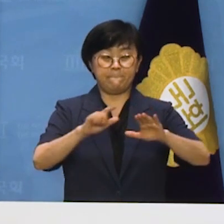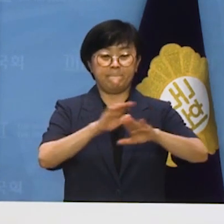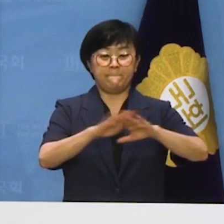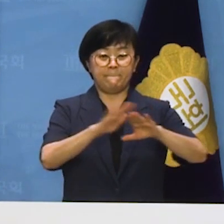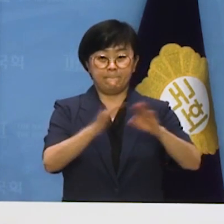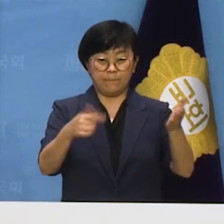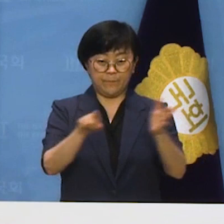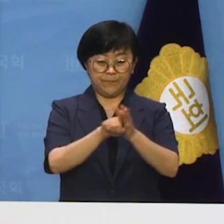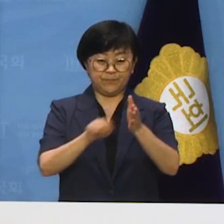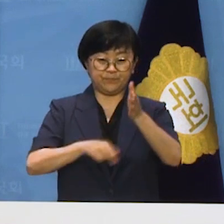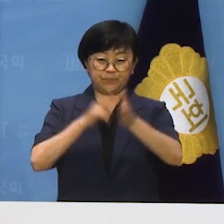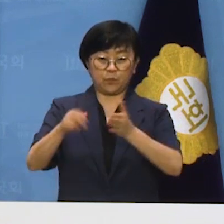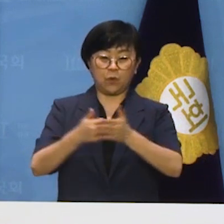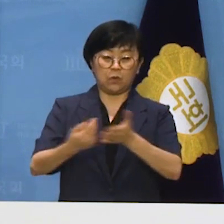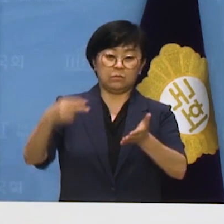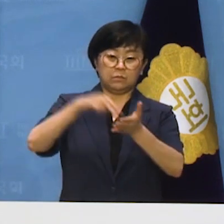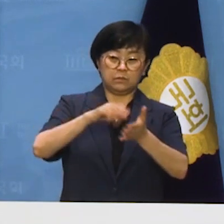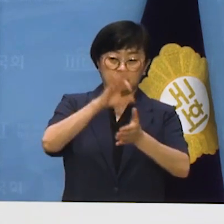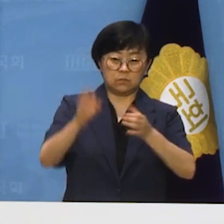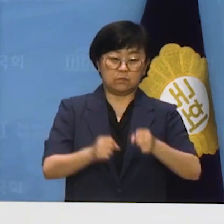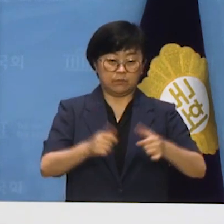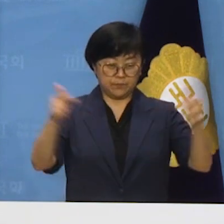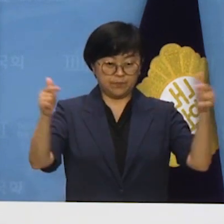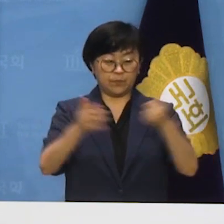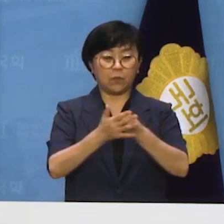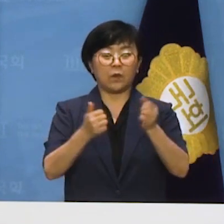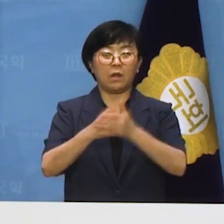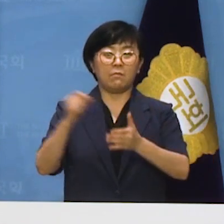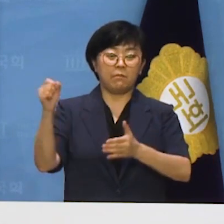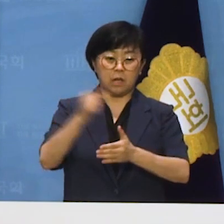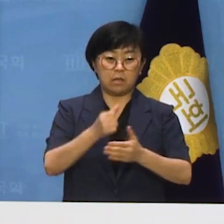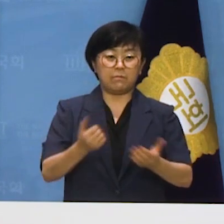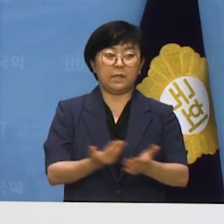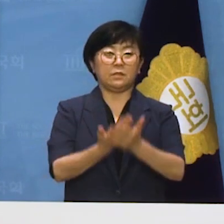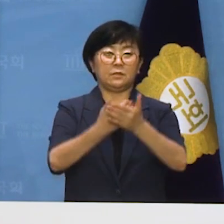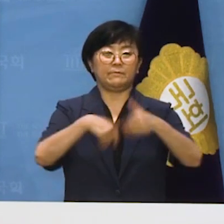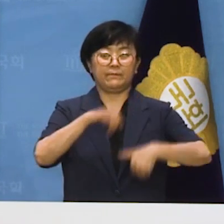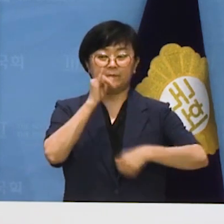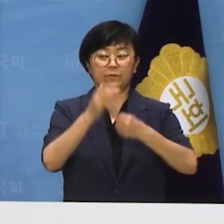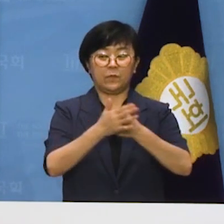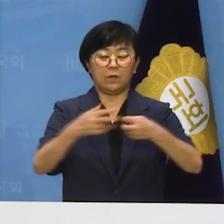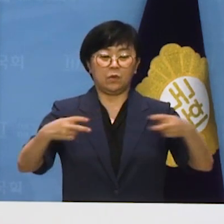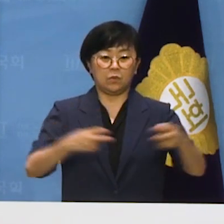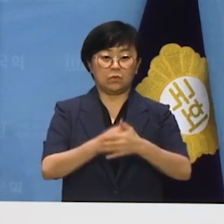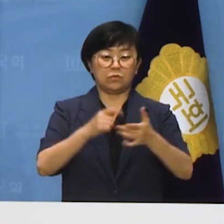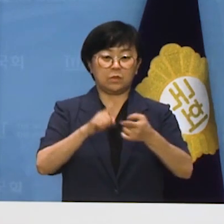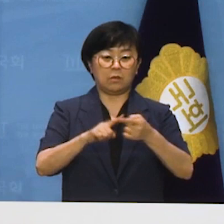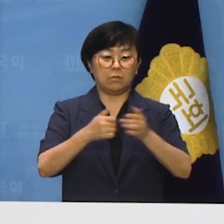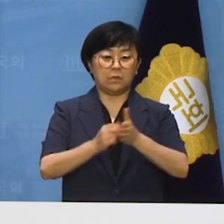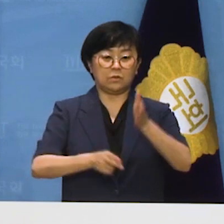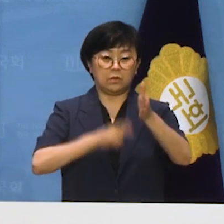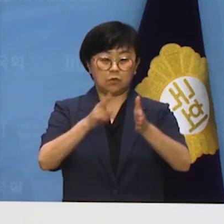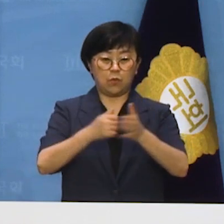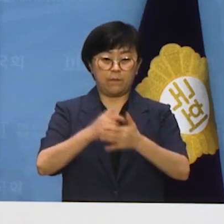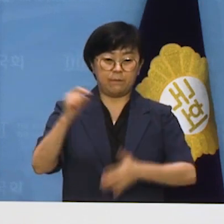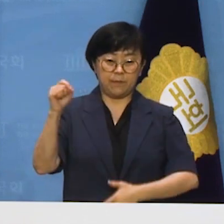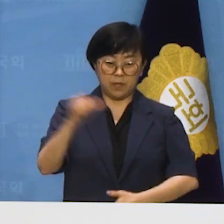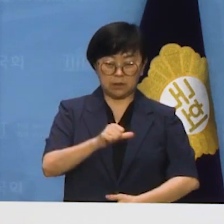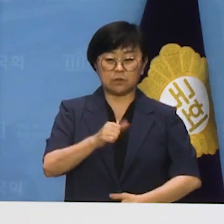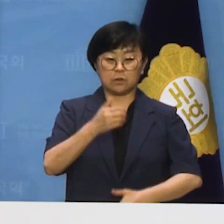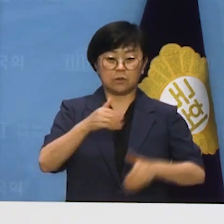위해 철도의 이용률과 수송 분담률을 1시 높여가야 합니다 교통수단을 중심으로 철도교통으로 빠르게